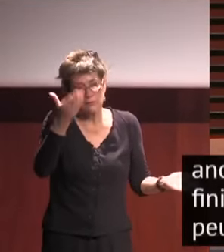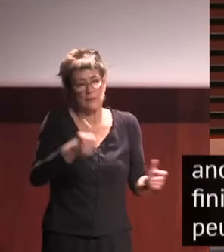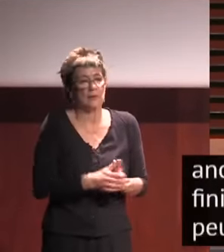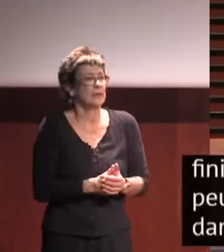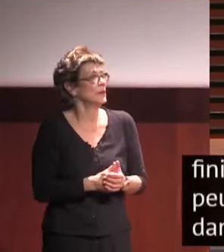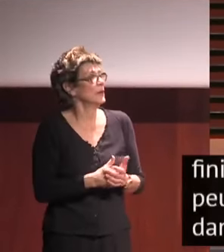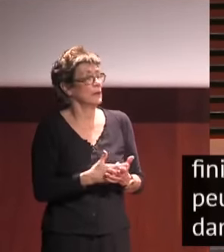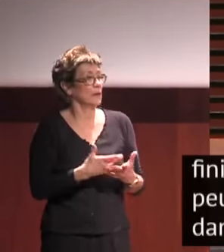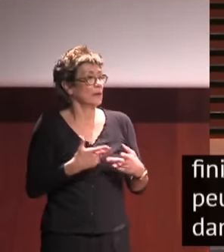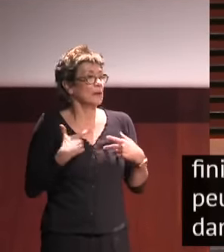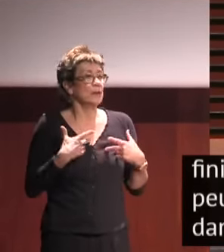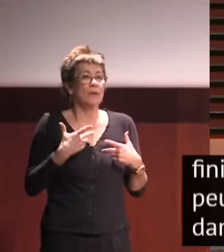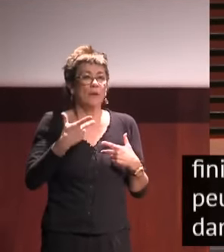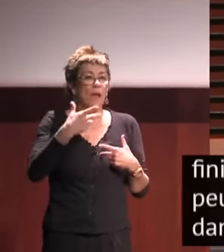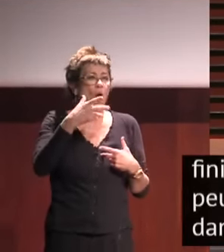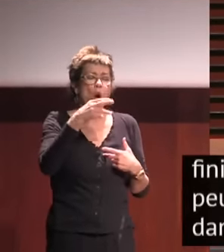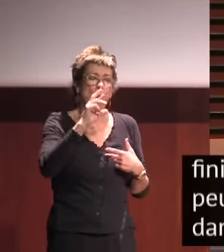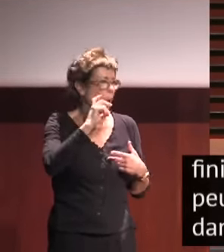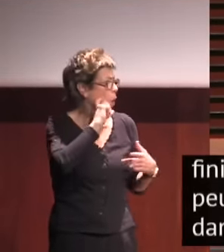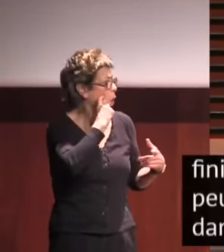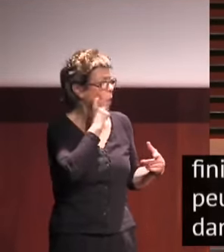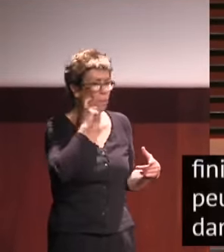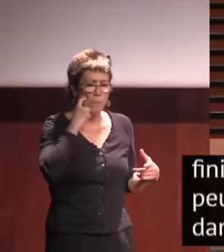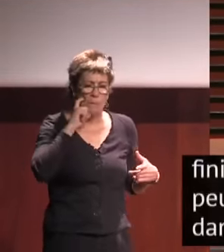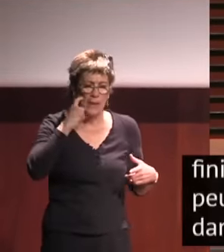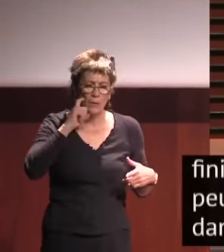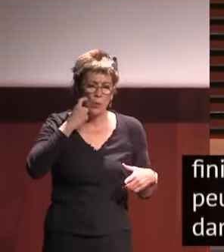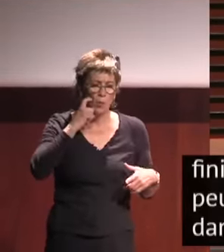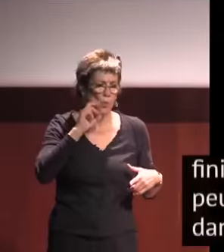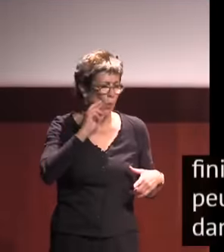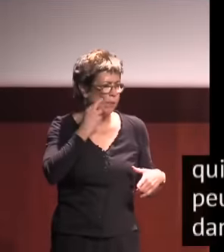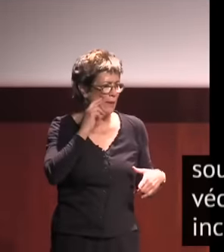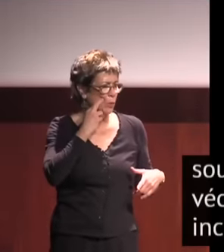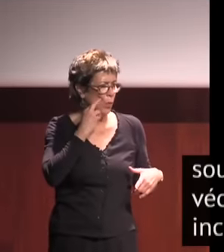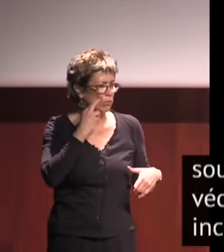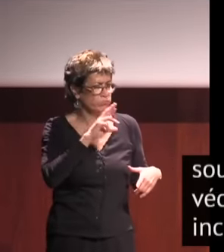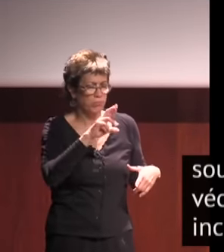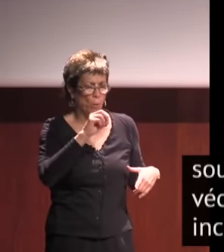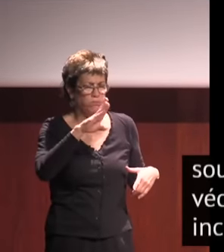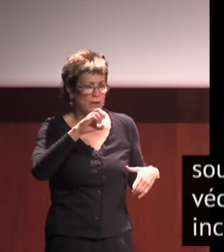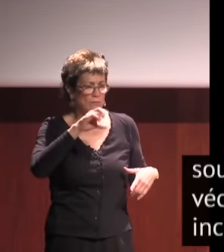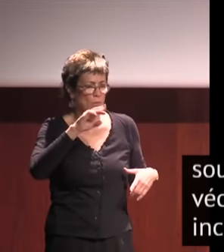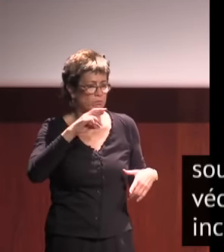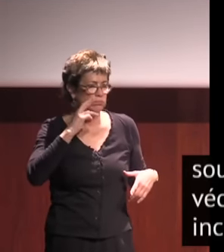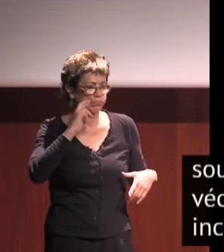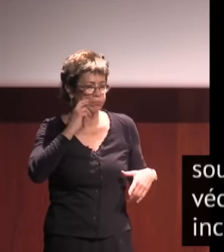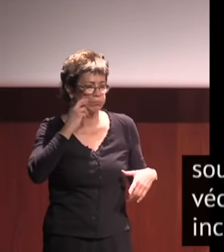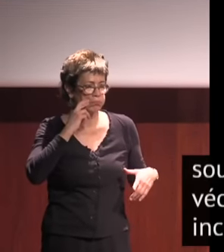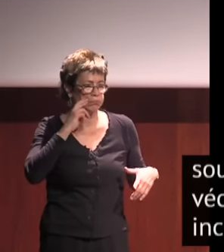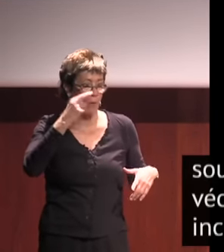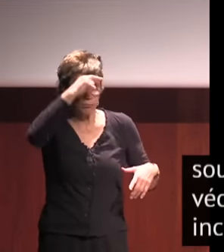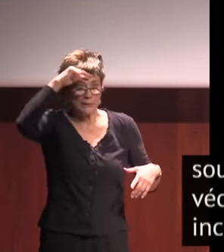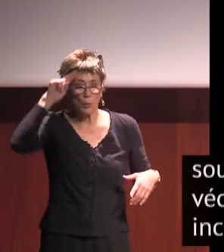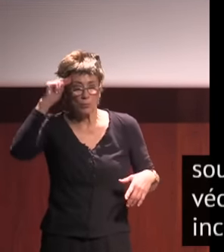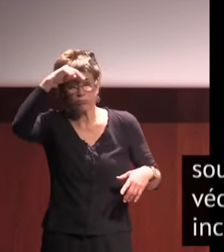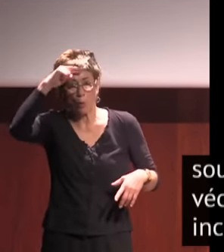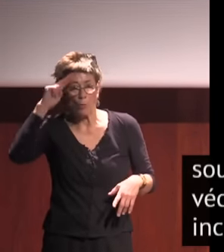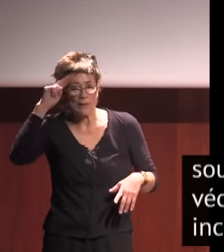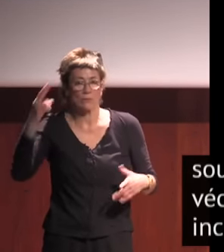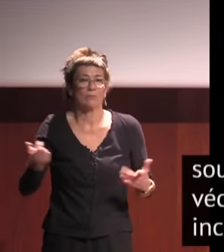de l'autobiographie de Roberto Viedma l'illustre de manière poignante. Ça ne veut pas être possible, tu es